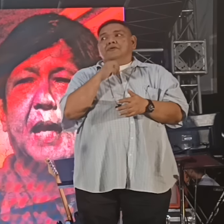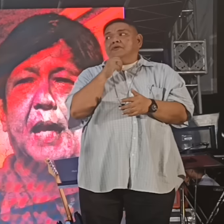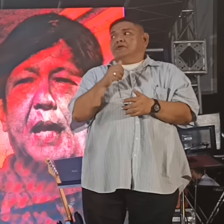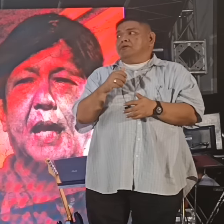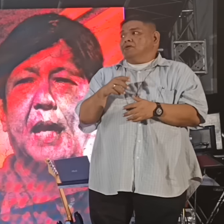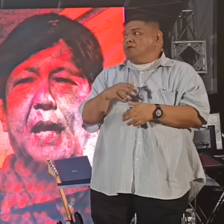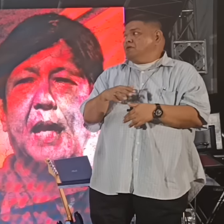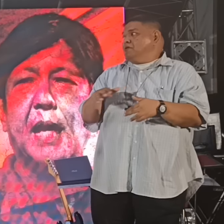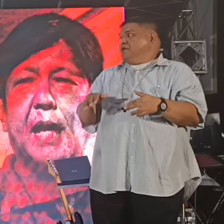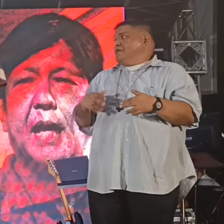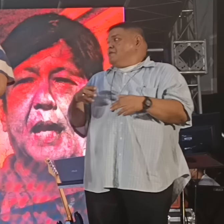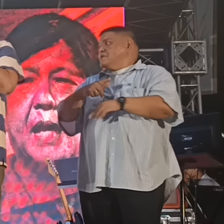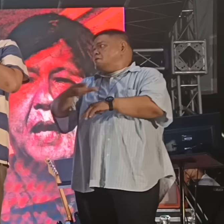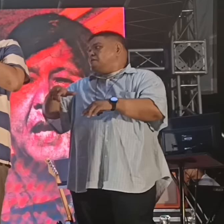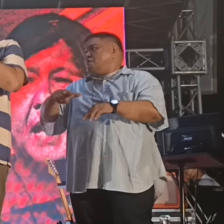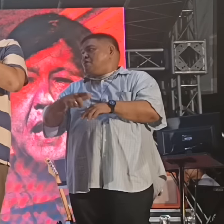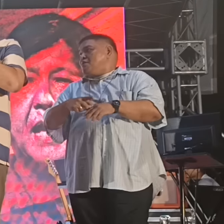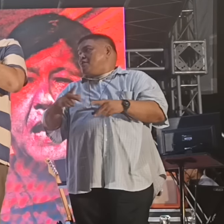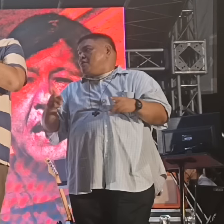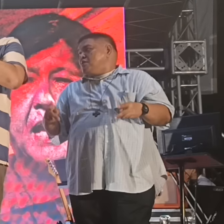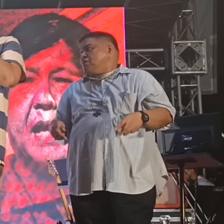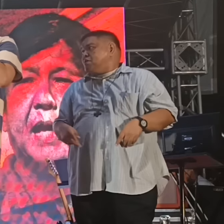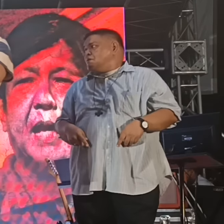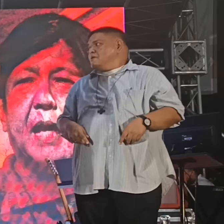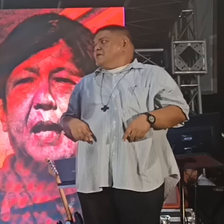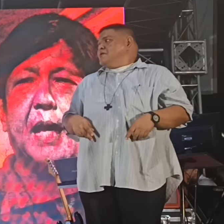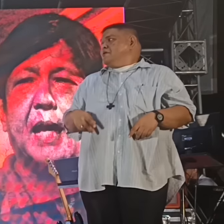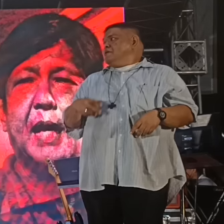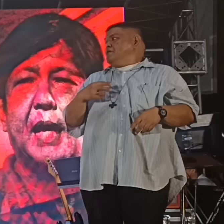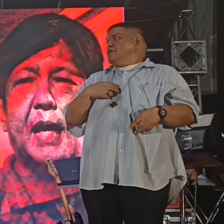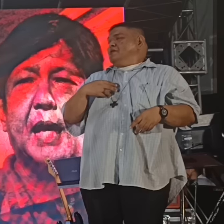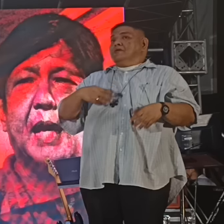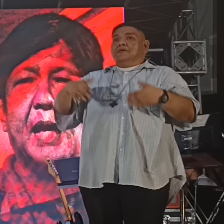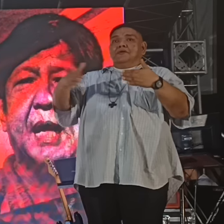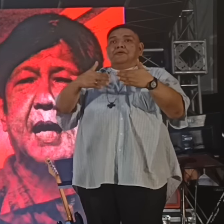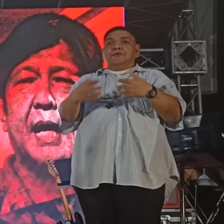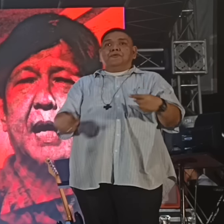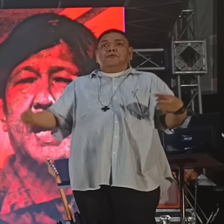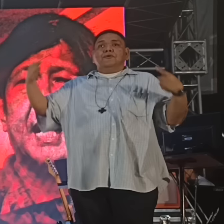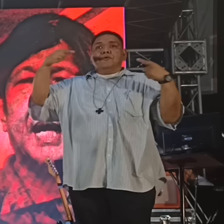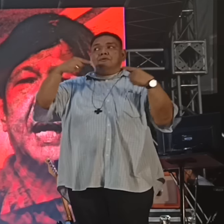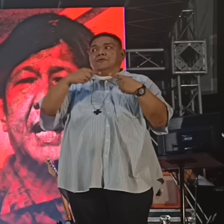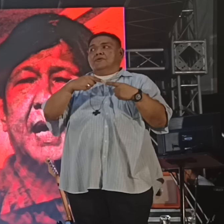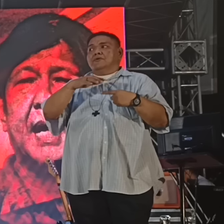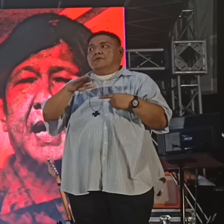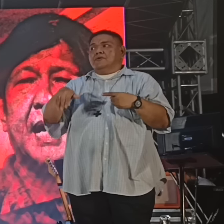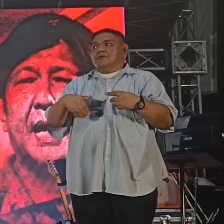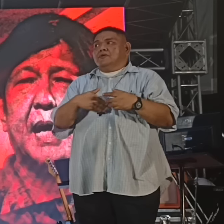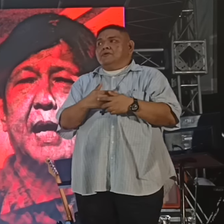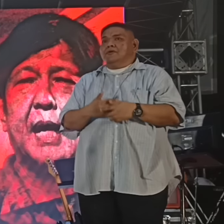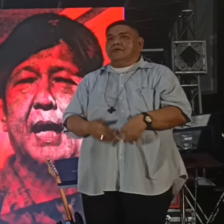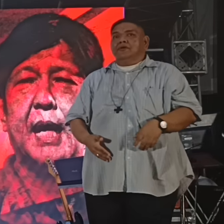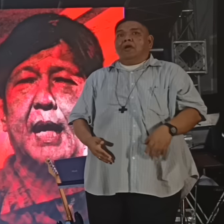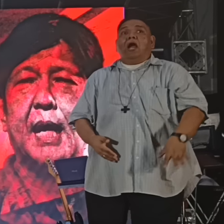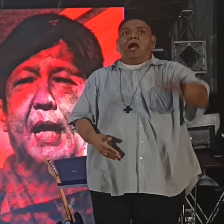sa Liwasang Bonifacio! At siya ay nanggaling pa mga kababayan sa